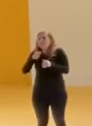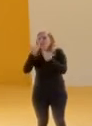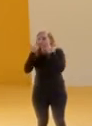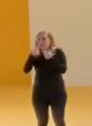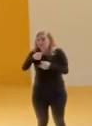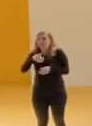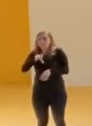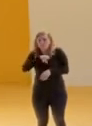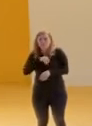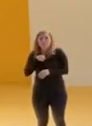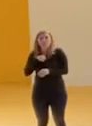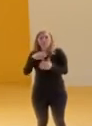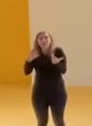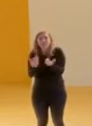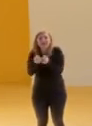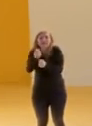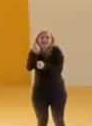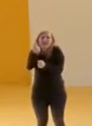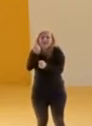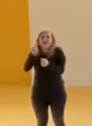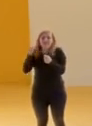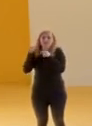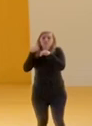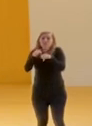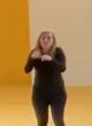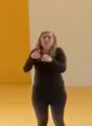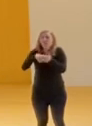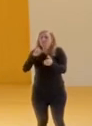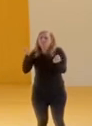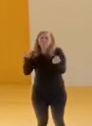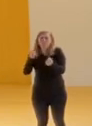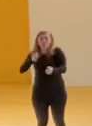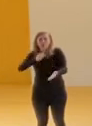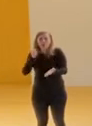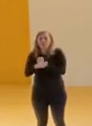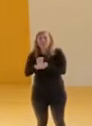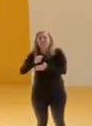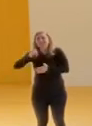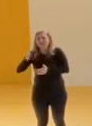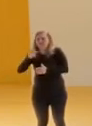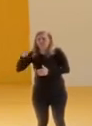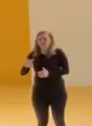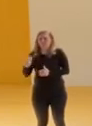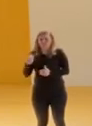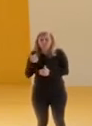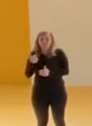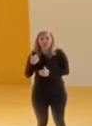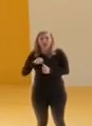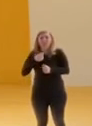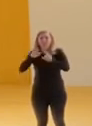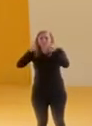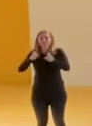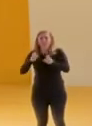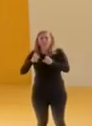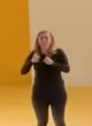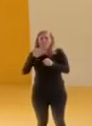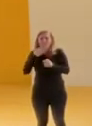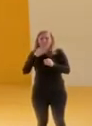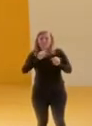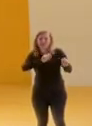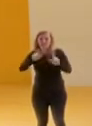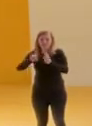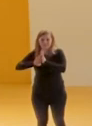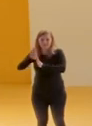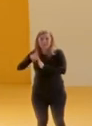odnaleźć jakiś jeden który jest absolutnie konieczny który zawsze musi się pojawić do tego żeby hiperinflacja wystąpiła i Taka